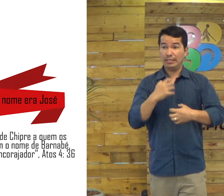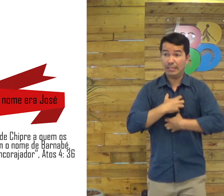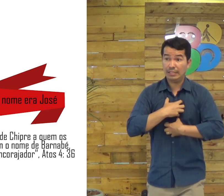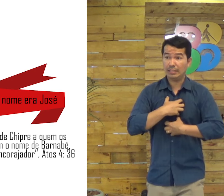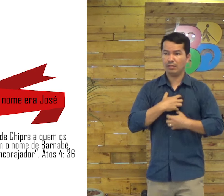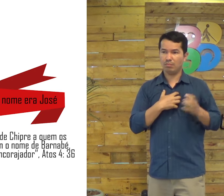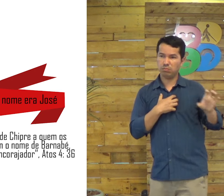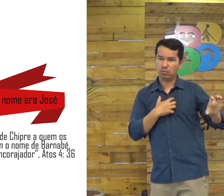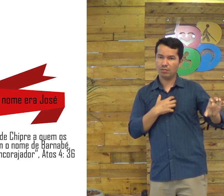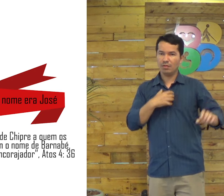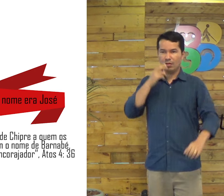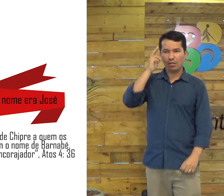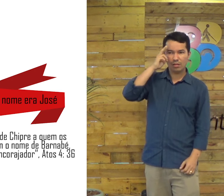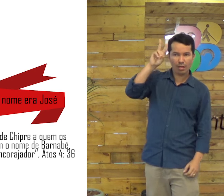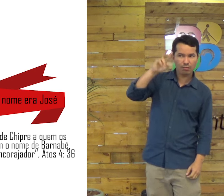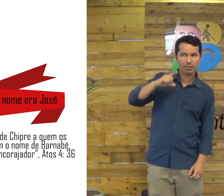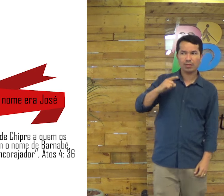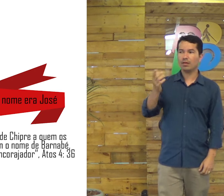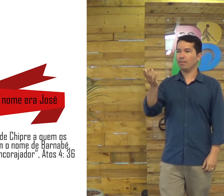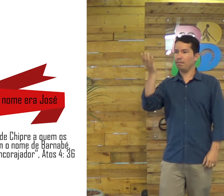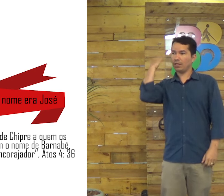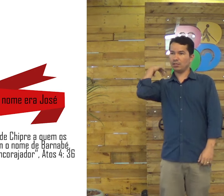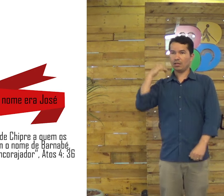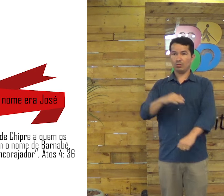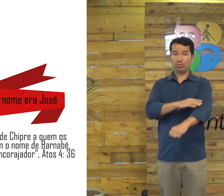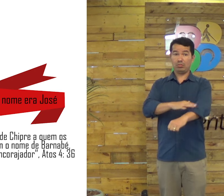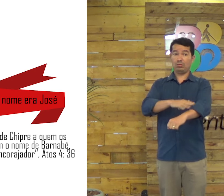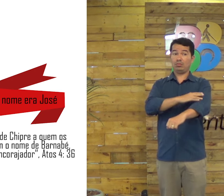Então, o que a percebe ali, o que passado?